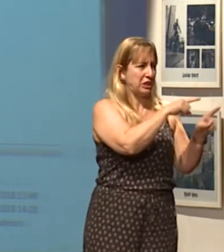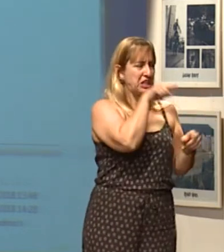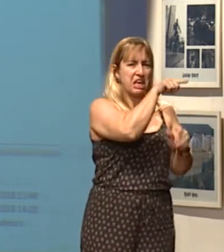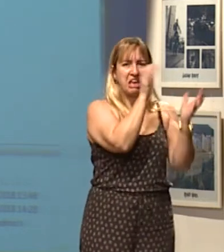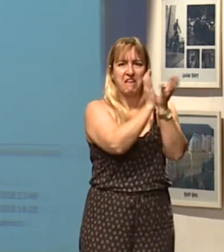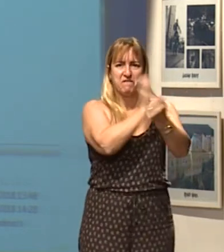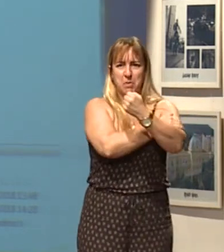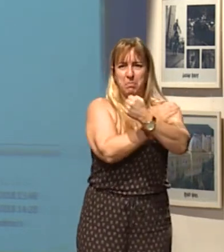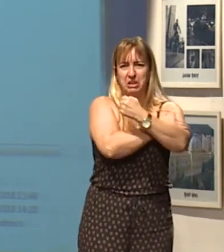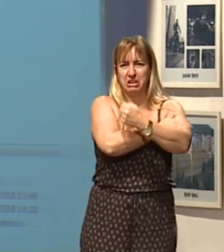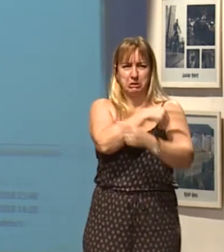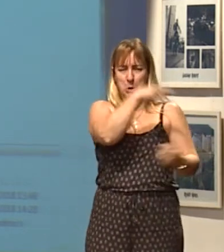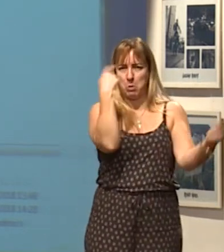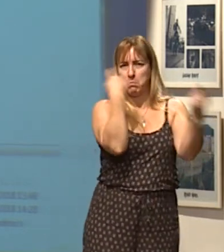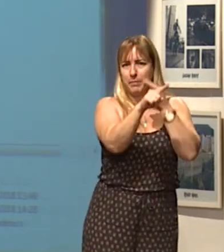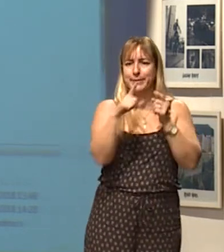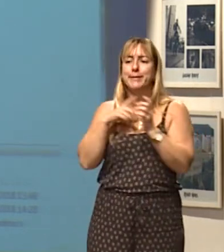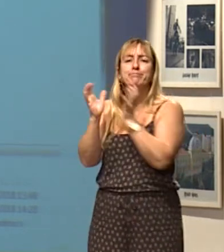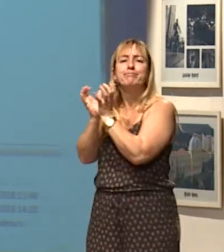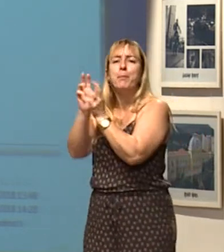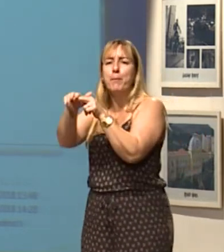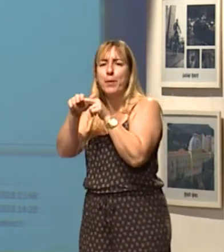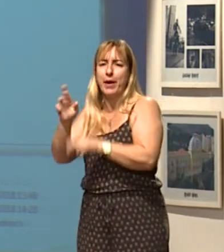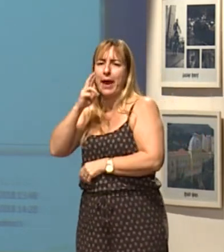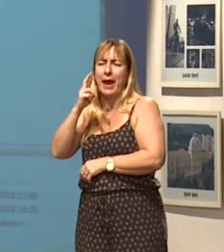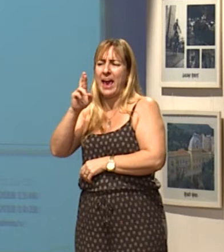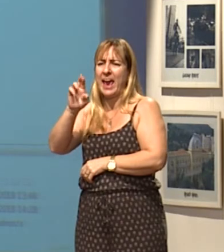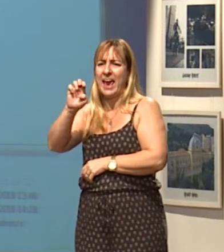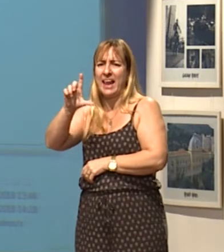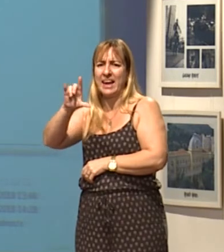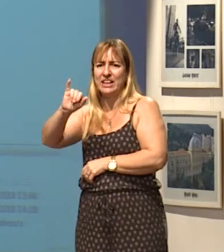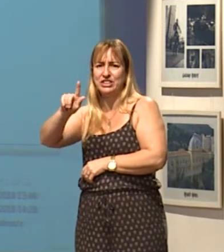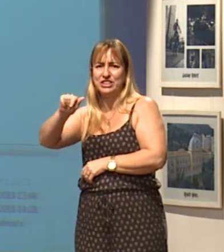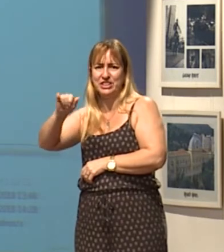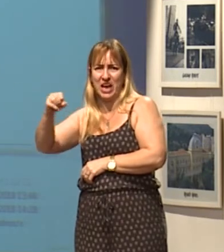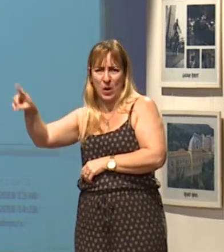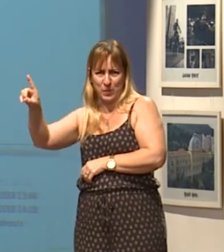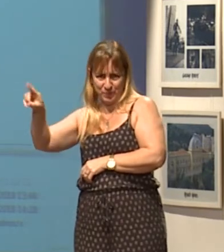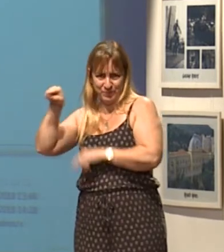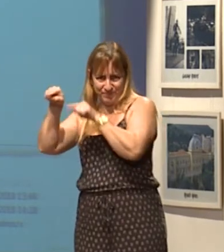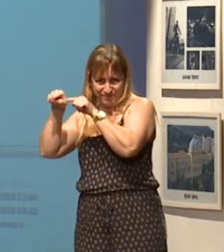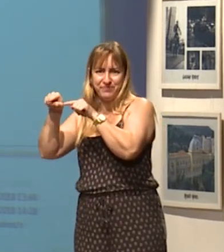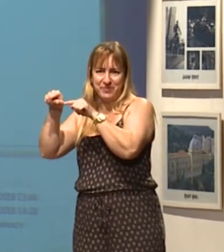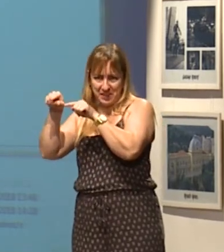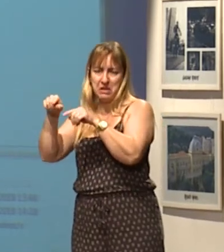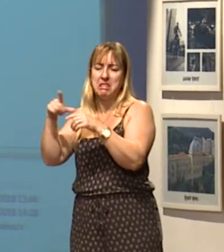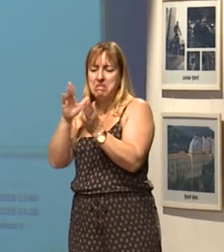complementar é que no Facebook, nas redes sociais, as pessoas criticam o feminismo. A